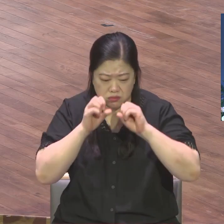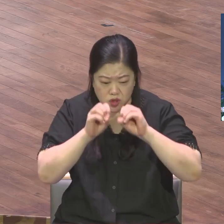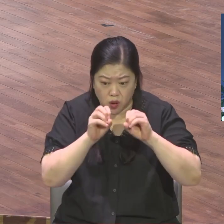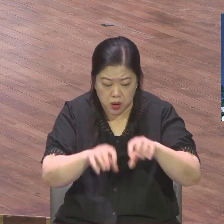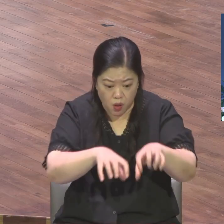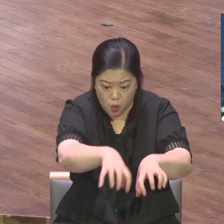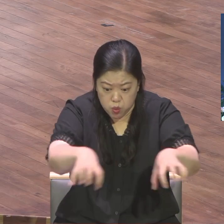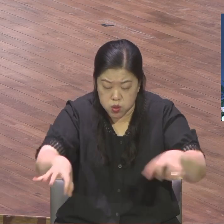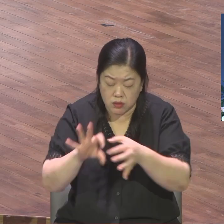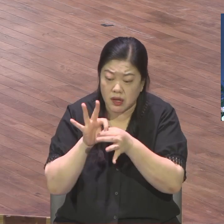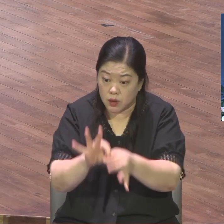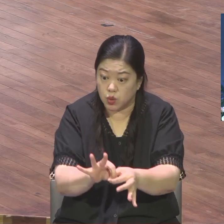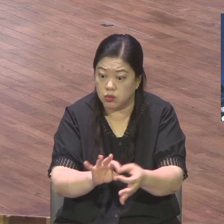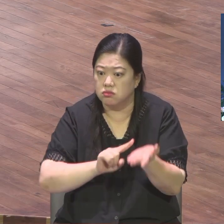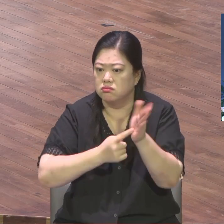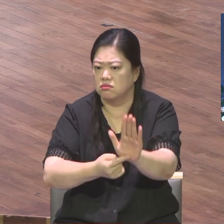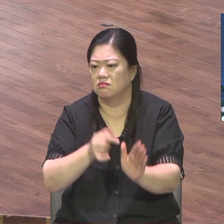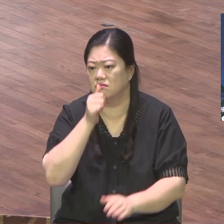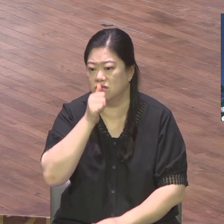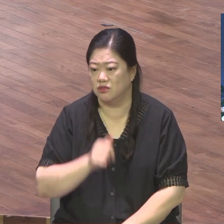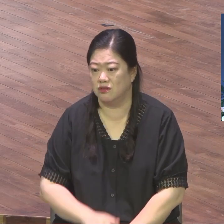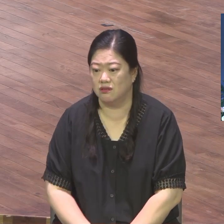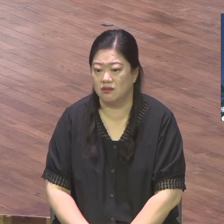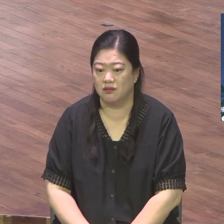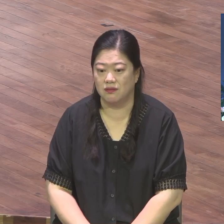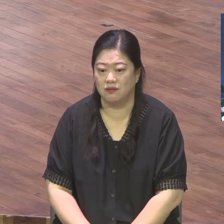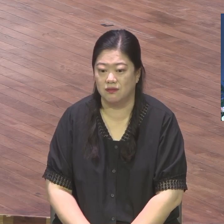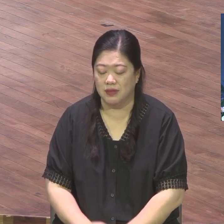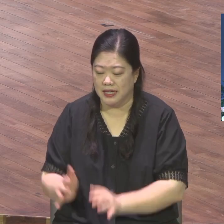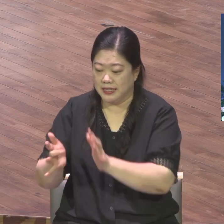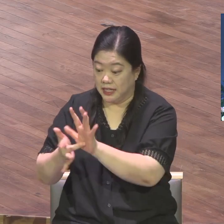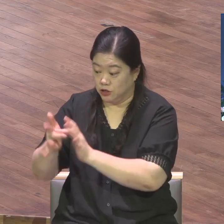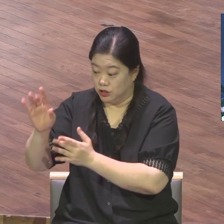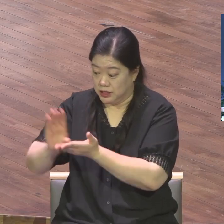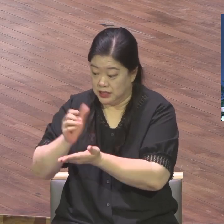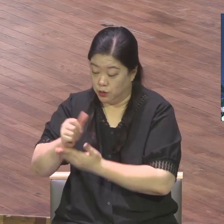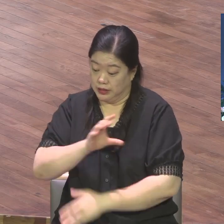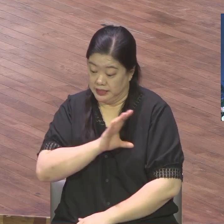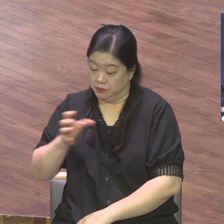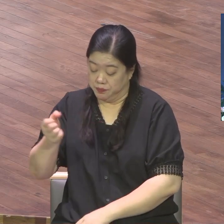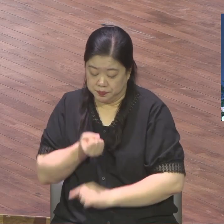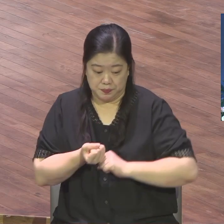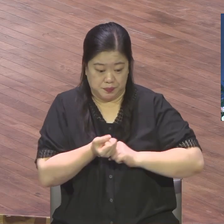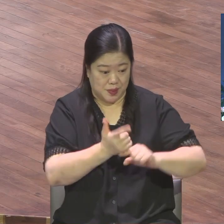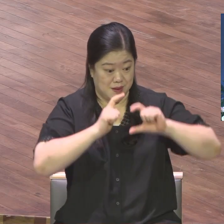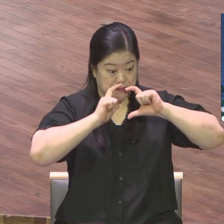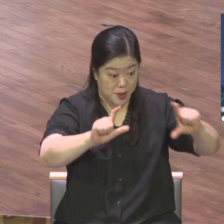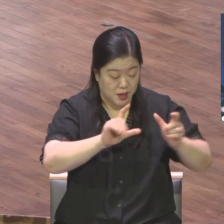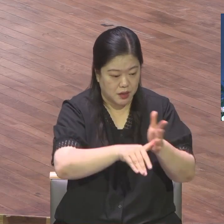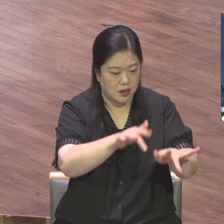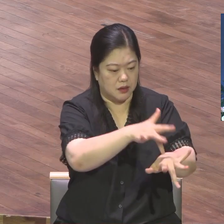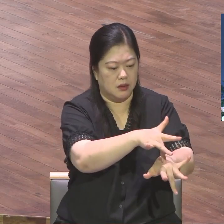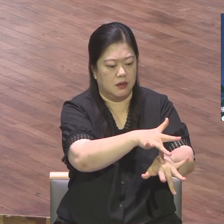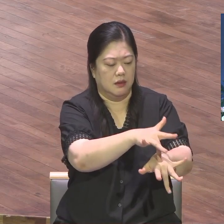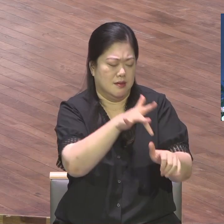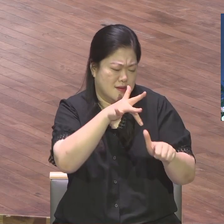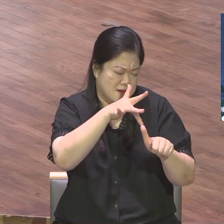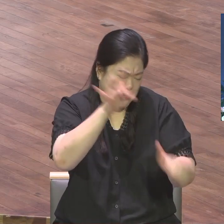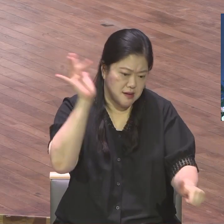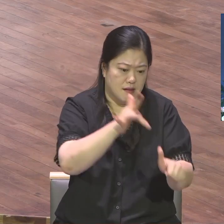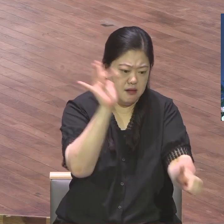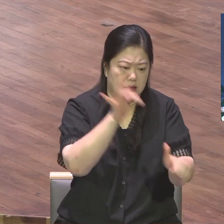그 증거예요. 예수 그리스도 이름으로 귀신이 쫓아나가고 사도행전 2장에